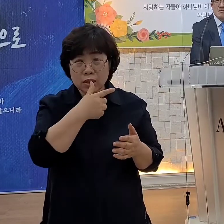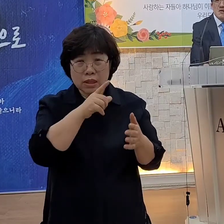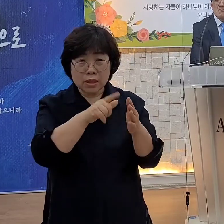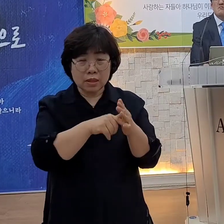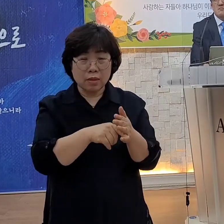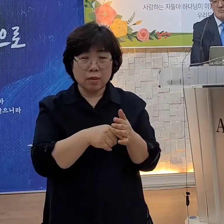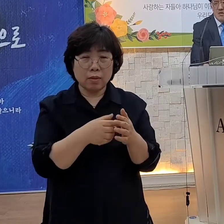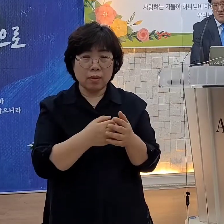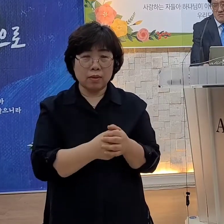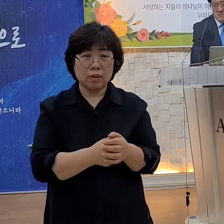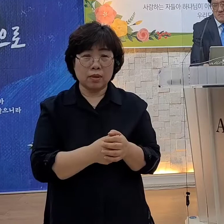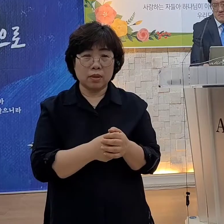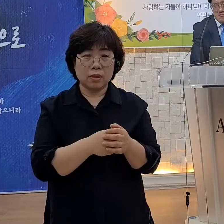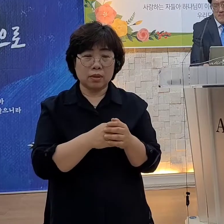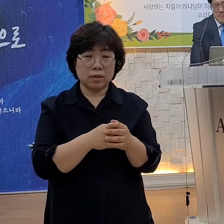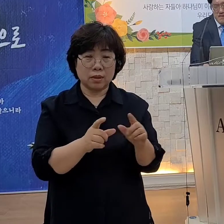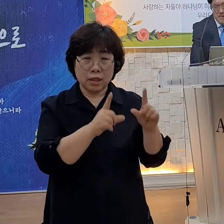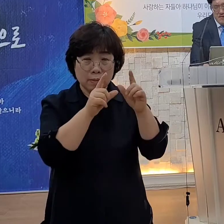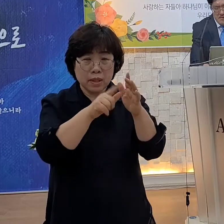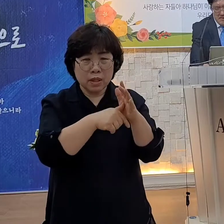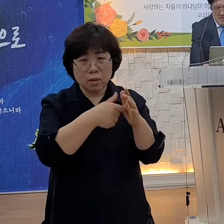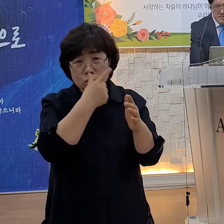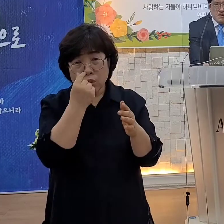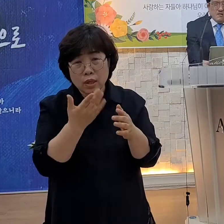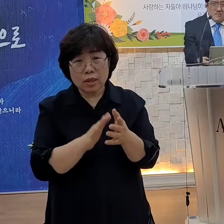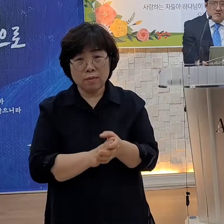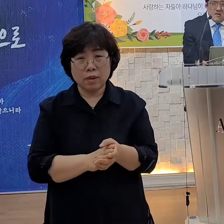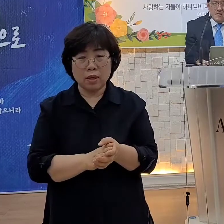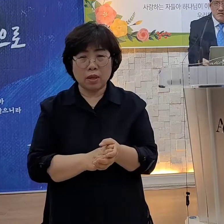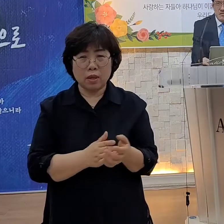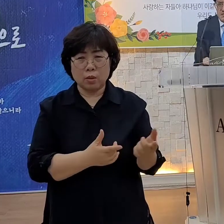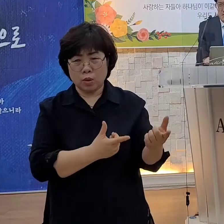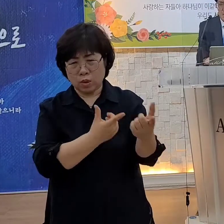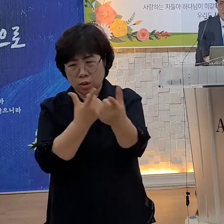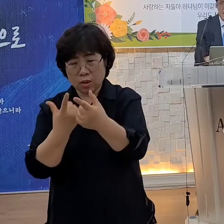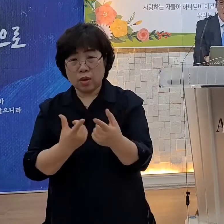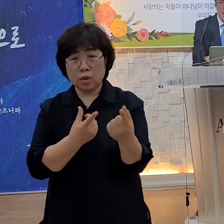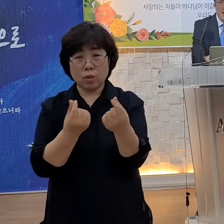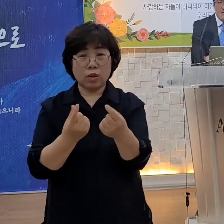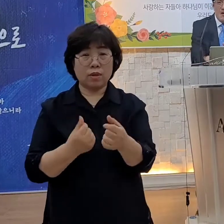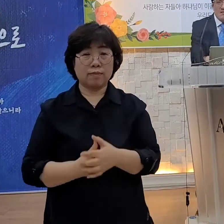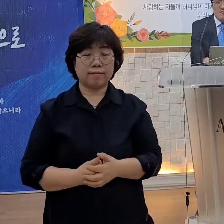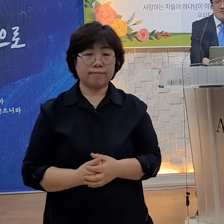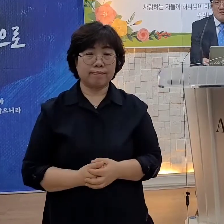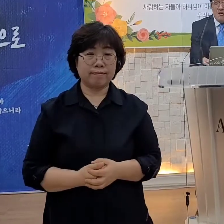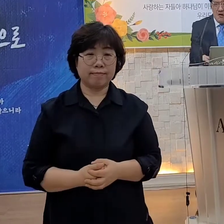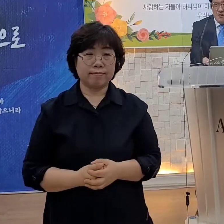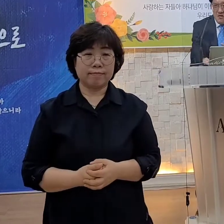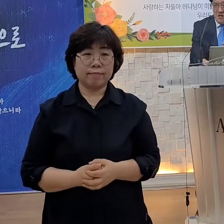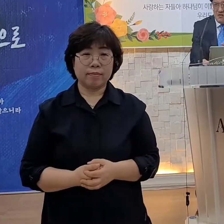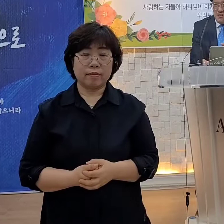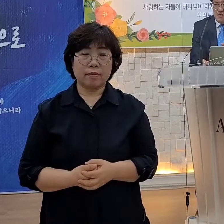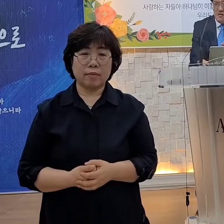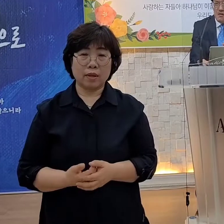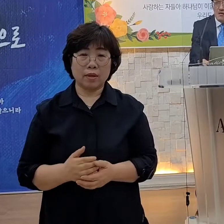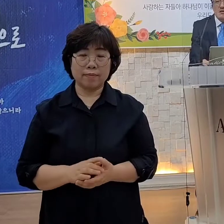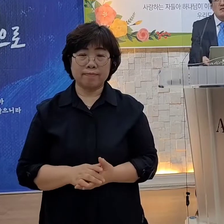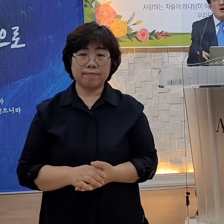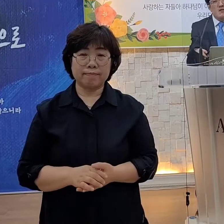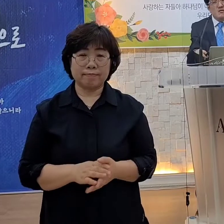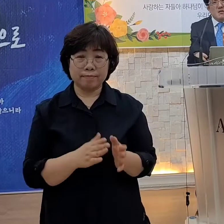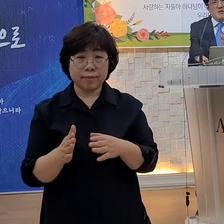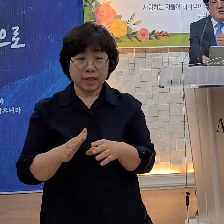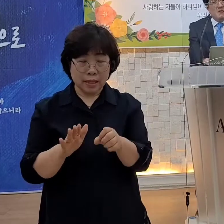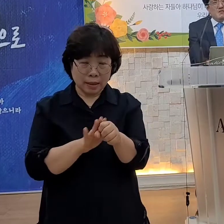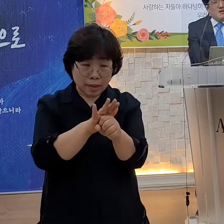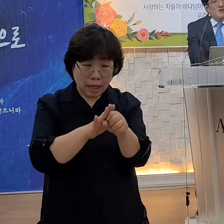우리 현장의 모습이란 말이에요. 자, 여러분 그런데 지금 제가 사랑을 오래 참고 하나만 얘기했는데 그